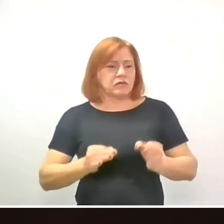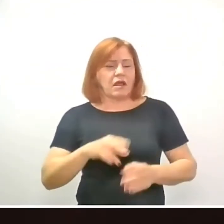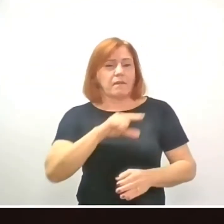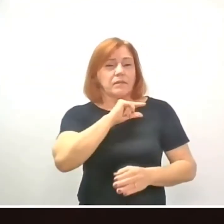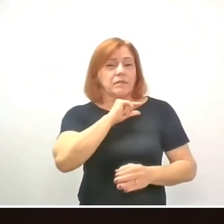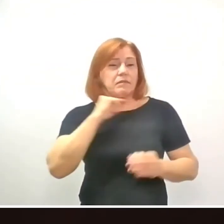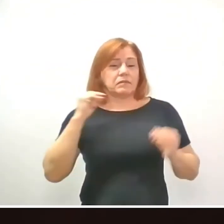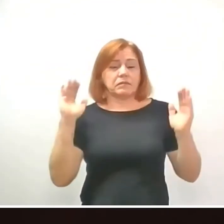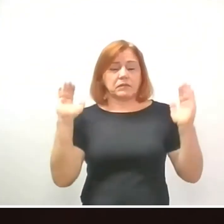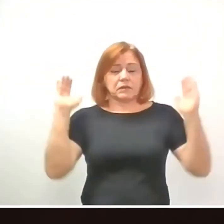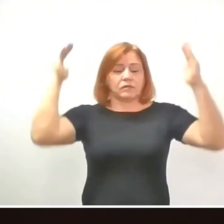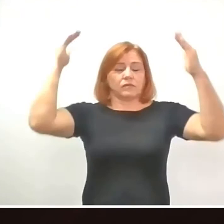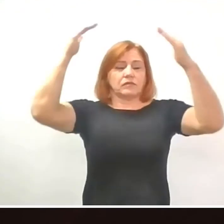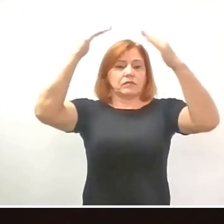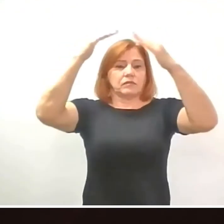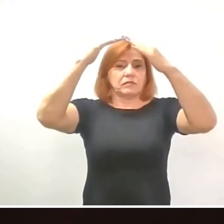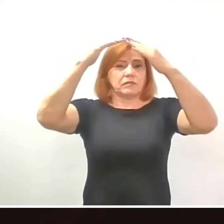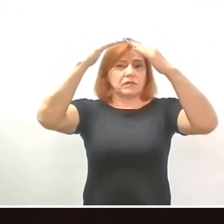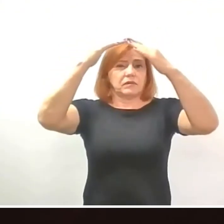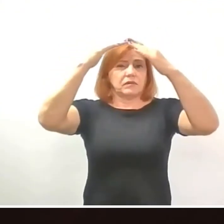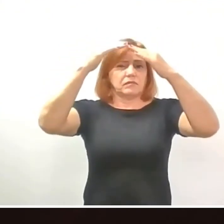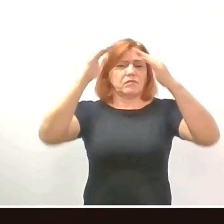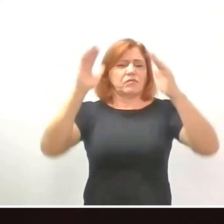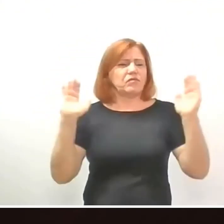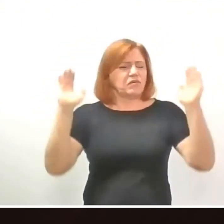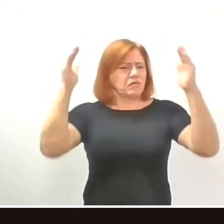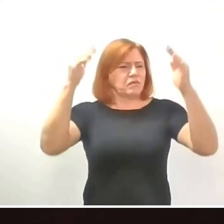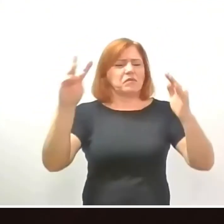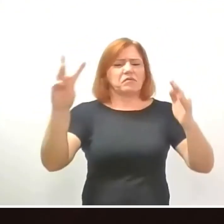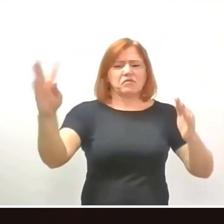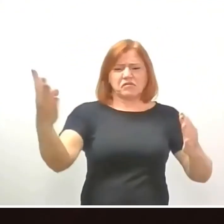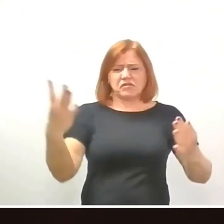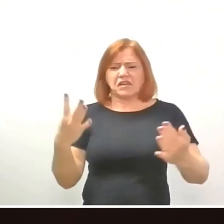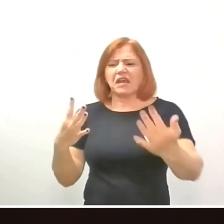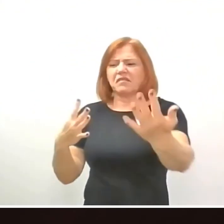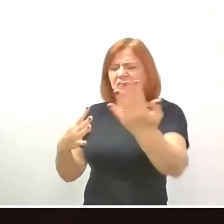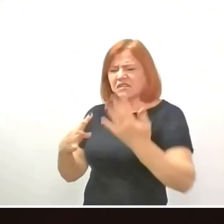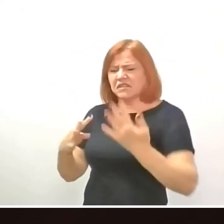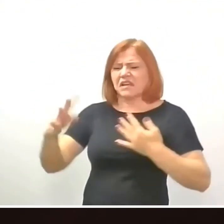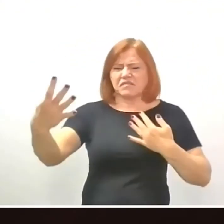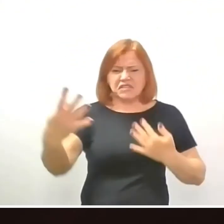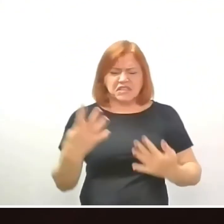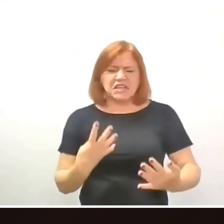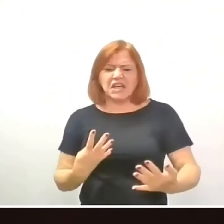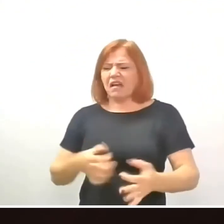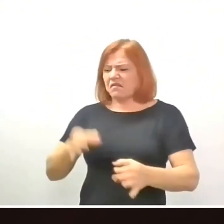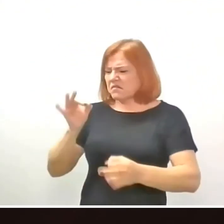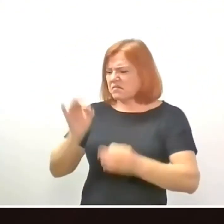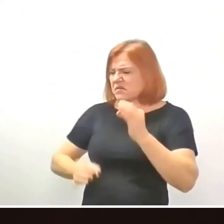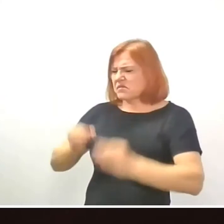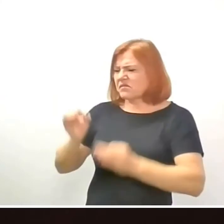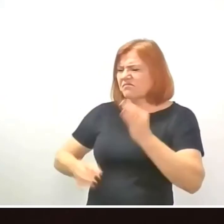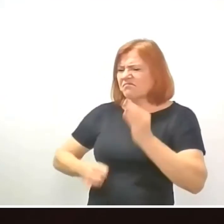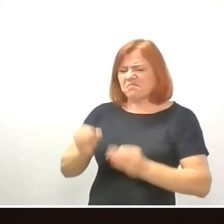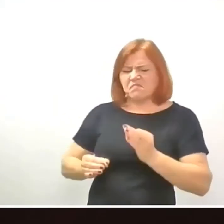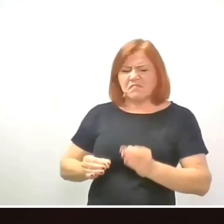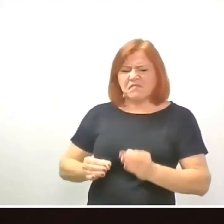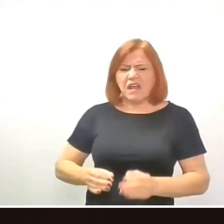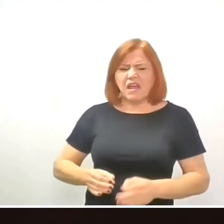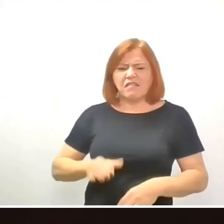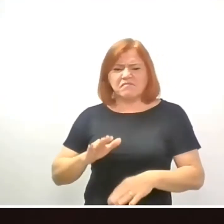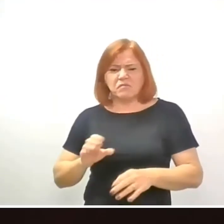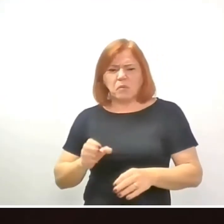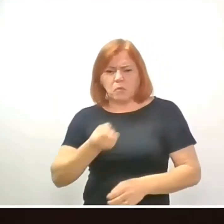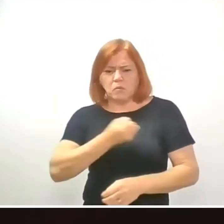mais, porque era cada vez mais os acusados de herege e tal, número cada vez maior. Aí o que aconteceu?